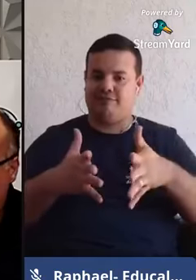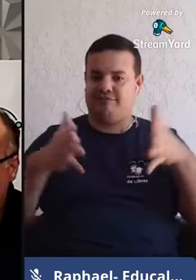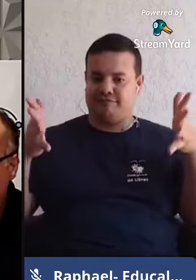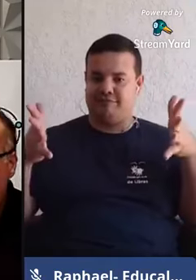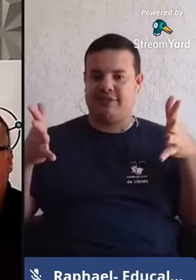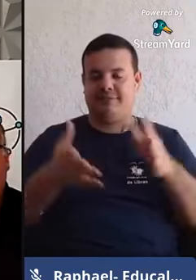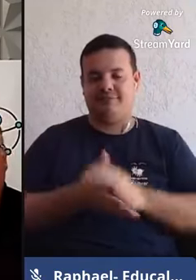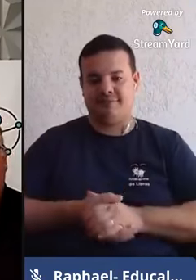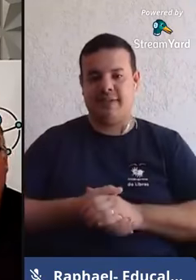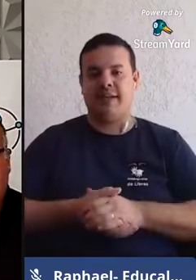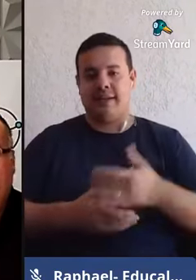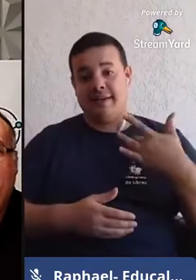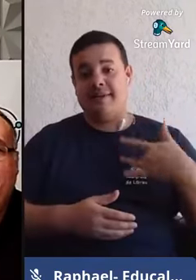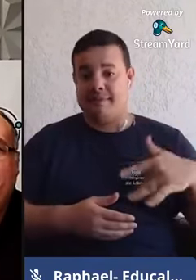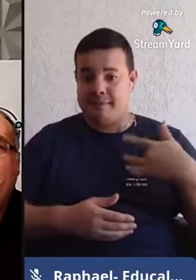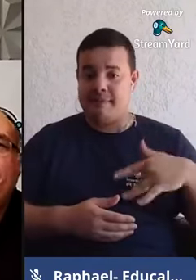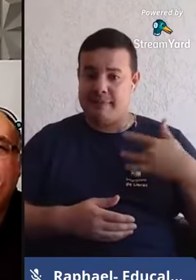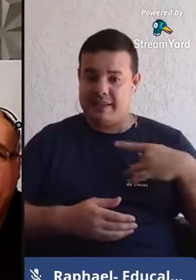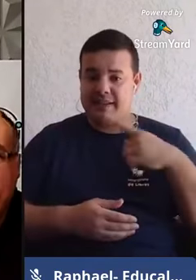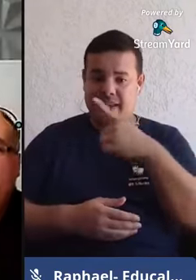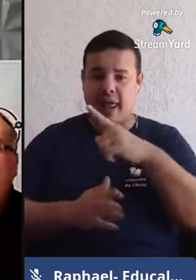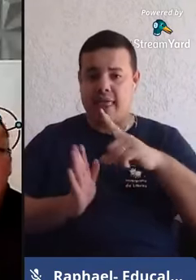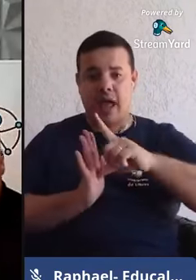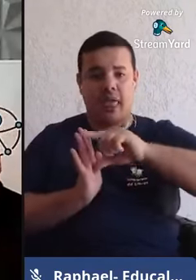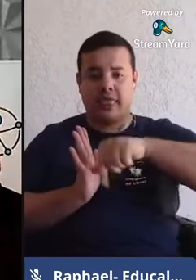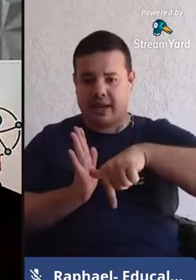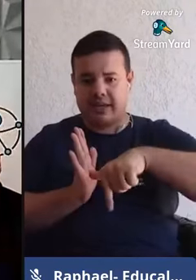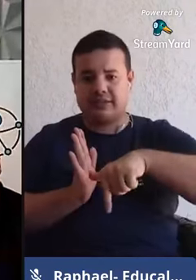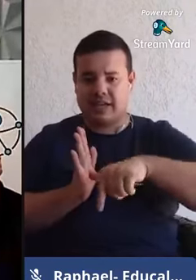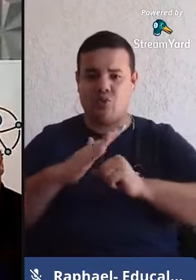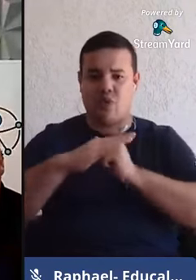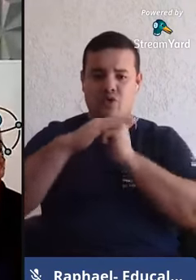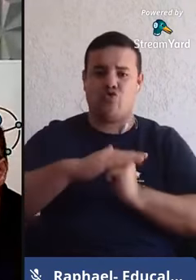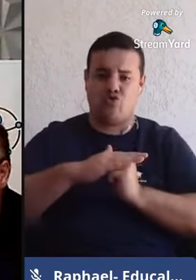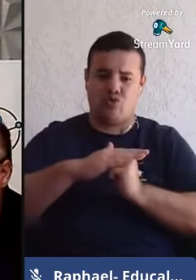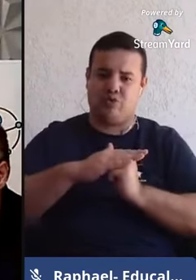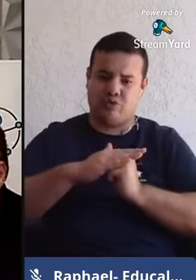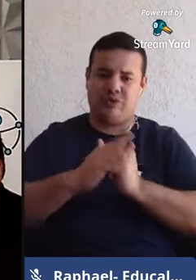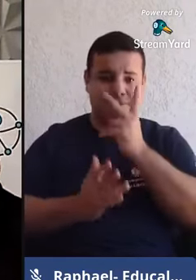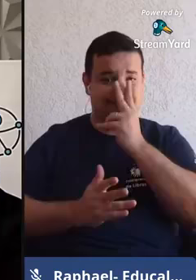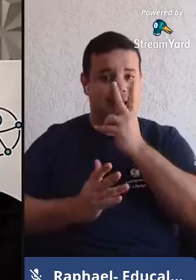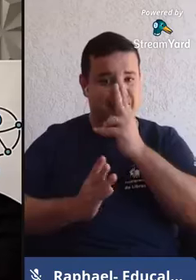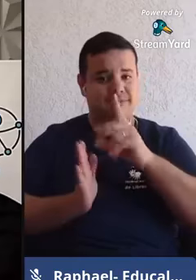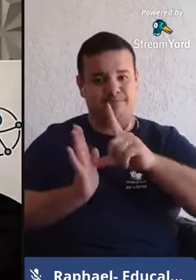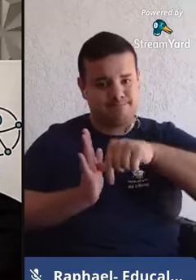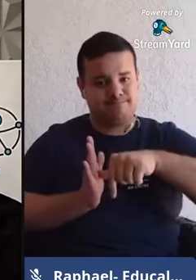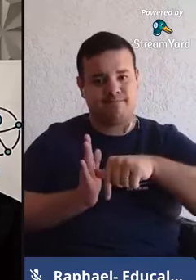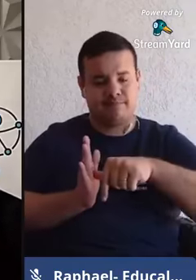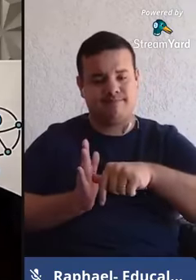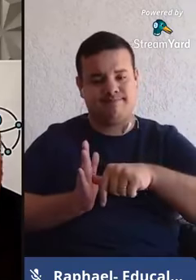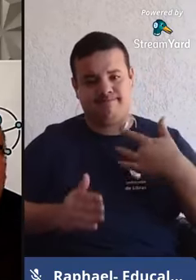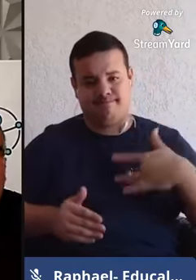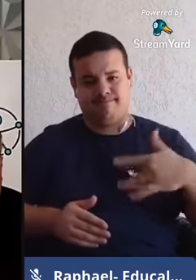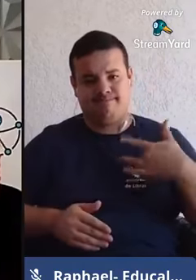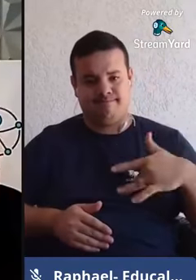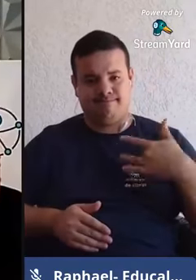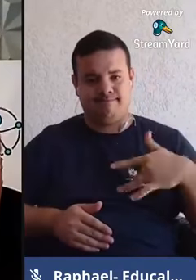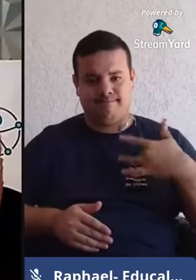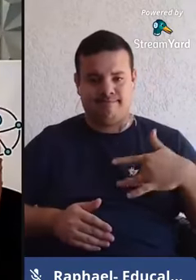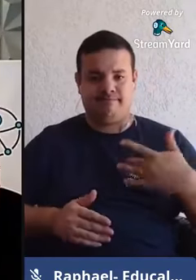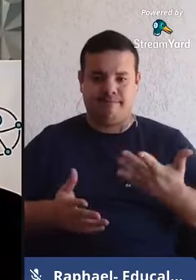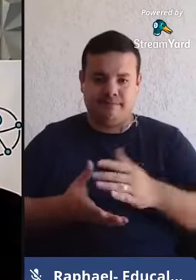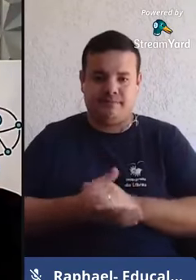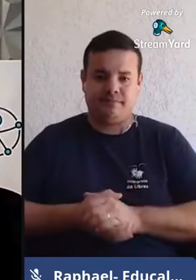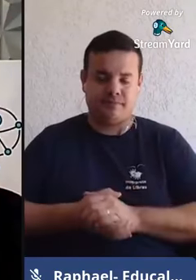que está um pouco defasado, né, em termos de estrutura, né? E uma pena que... É aquele pavilhão novo, né?